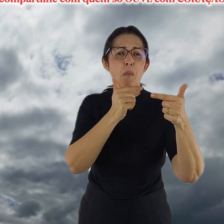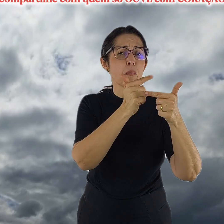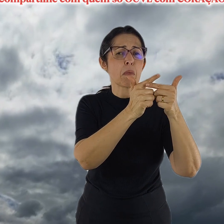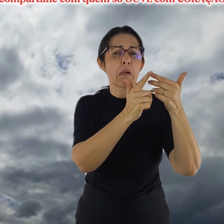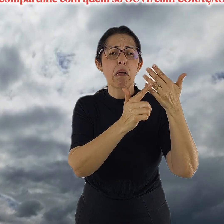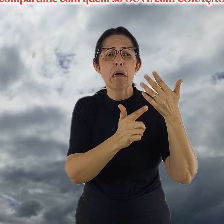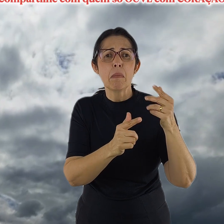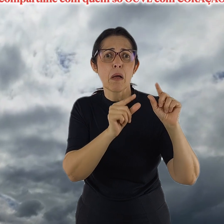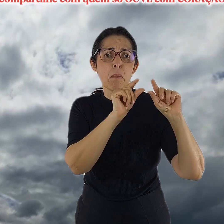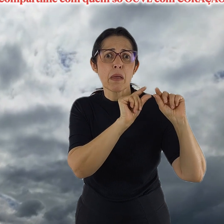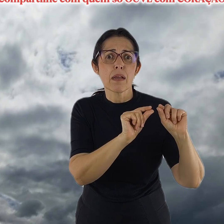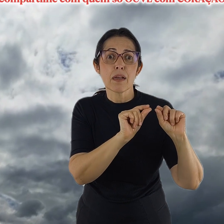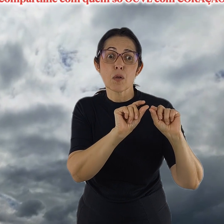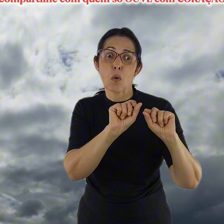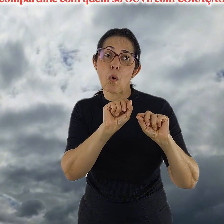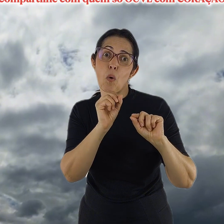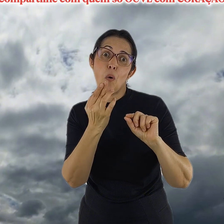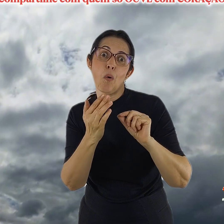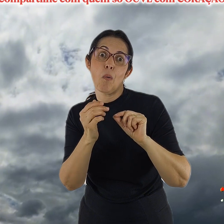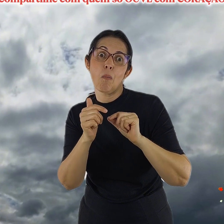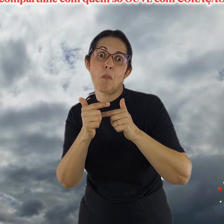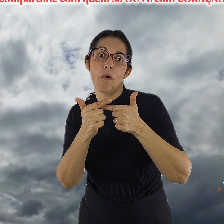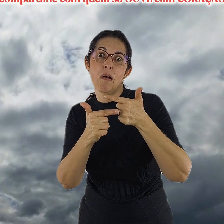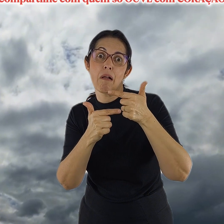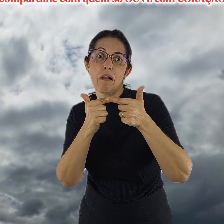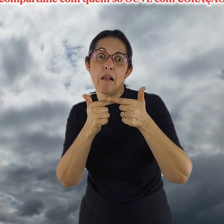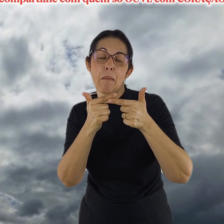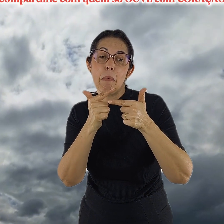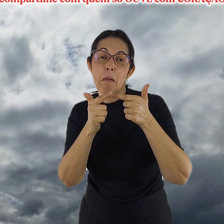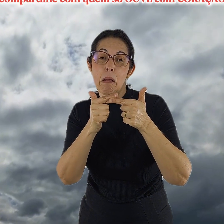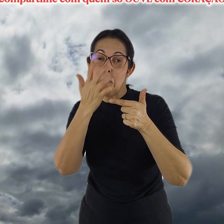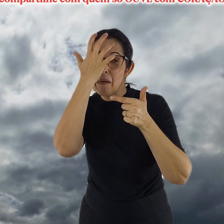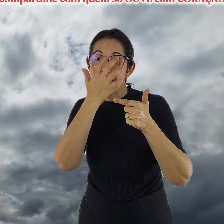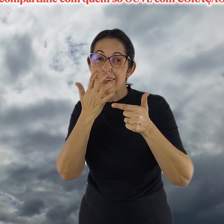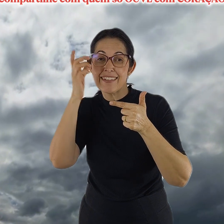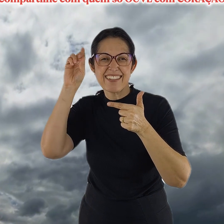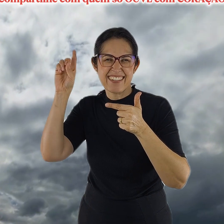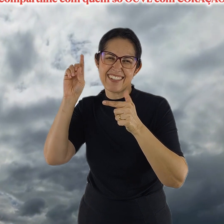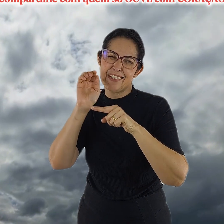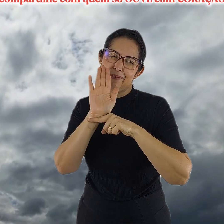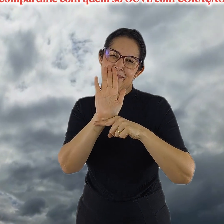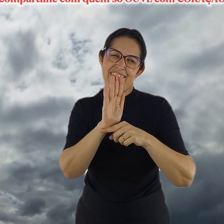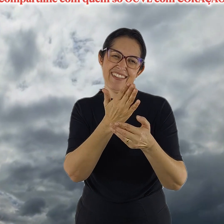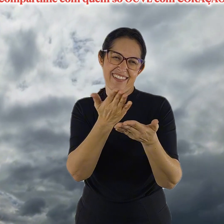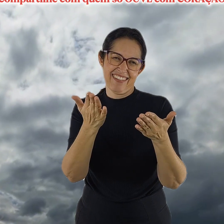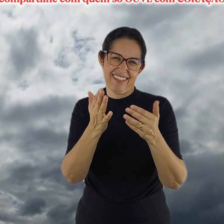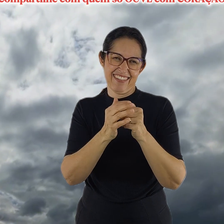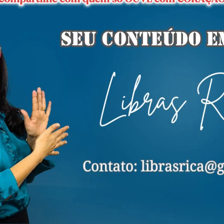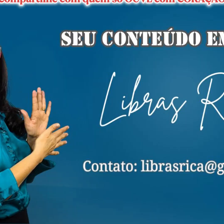para resolver os pequenos problemas e o nome dele ser glorificado.